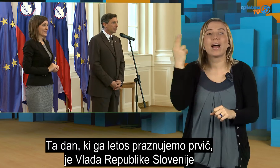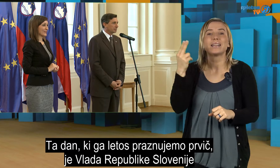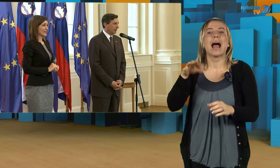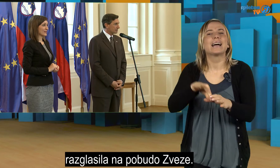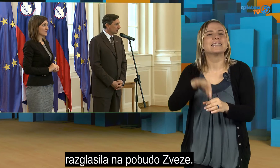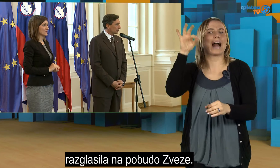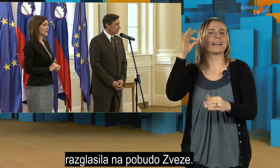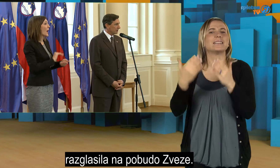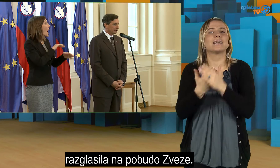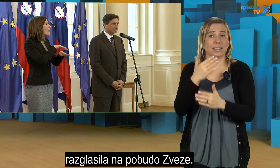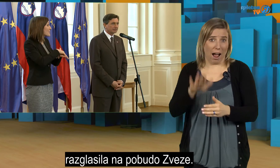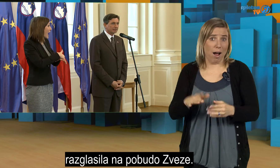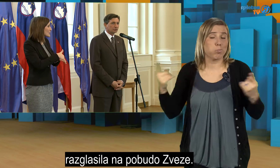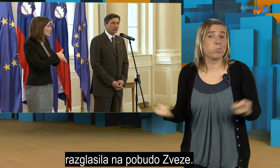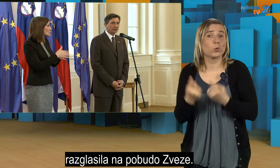zveze.